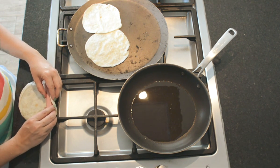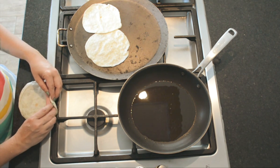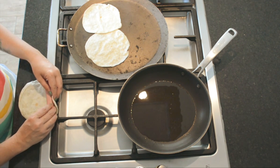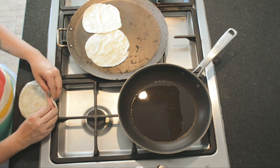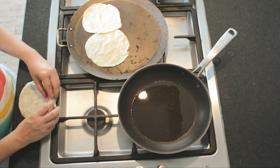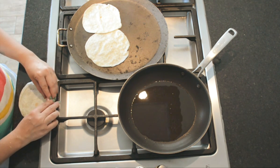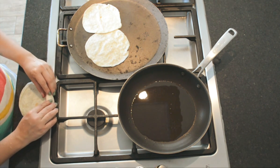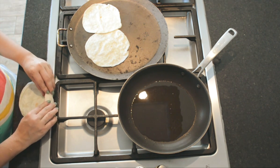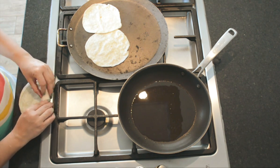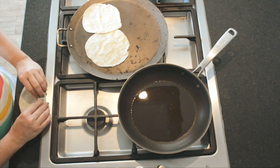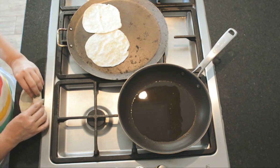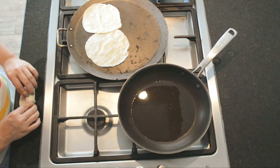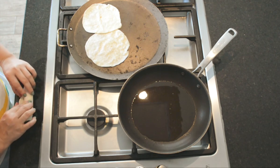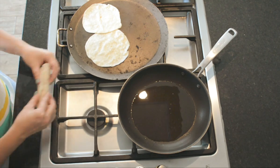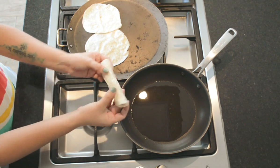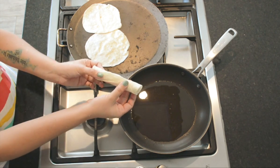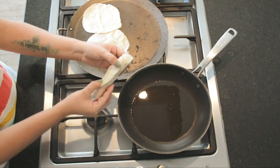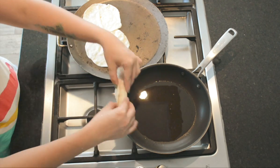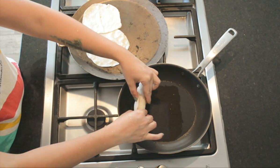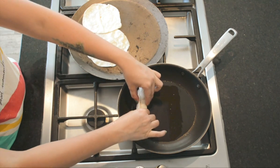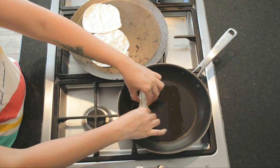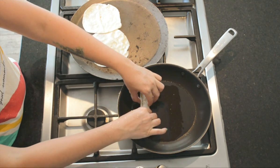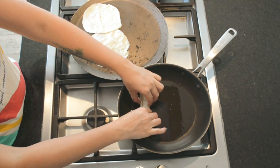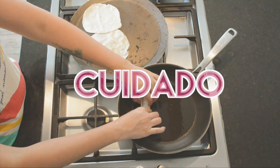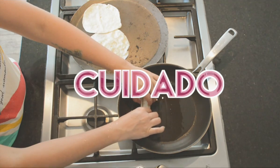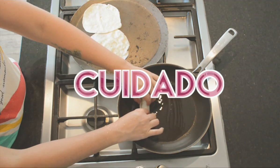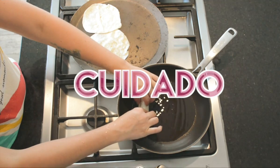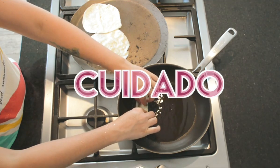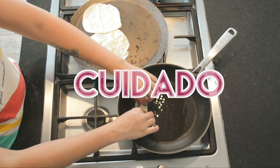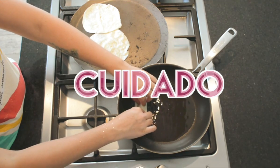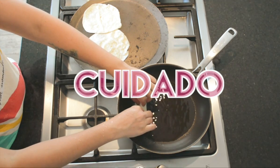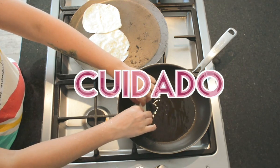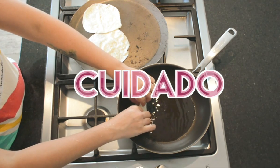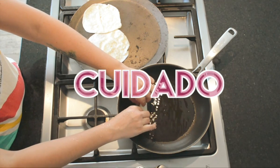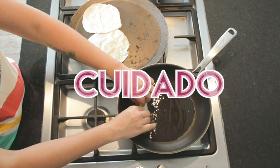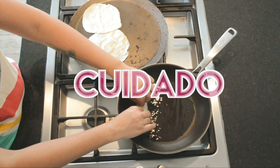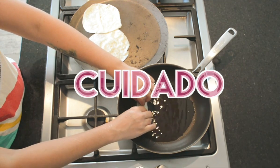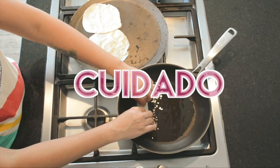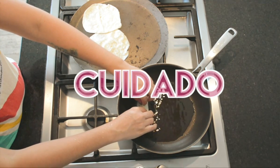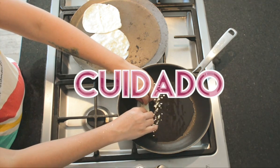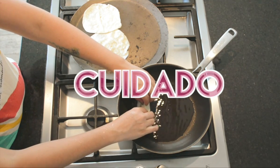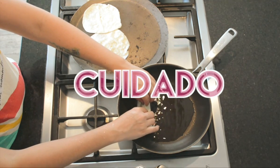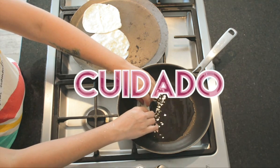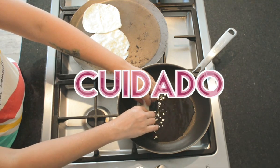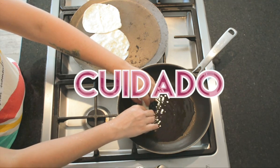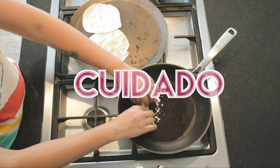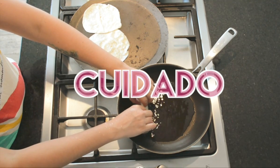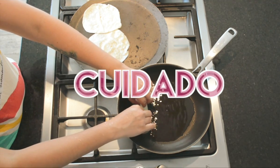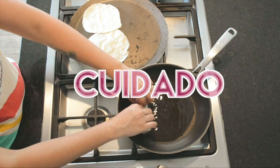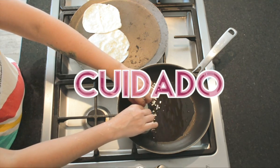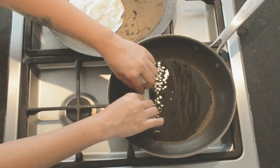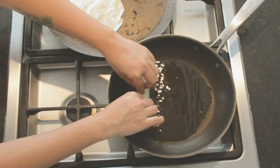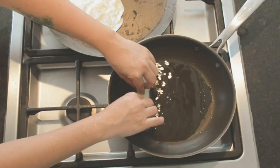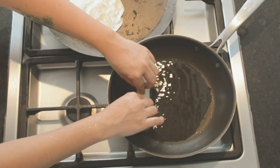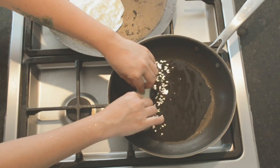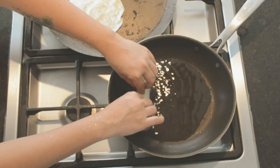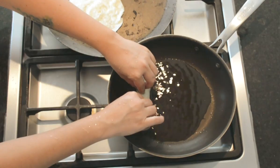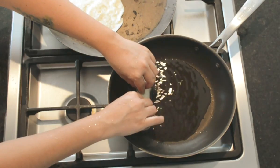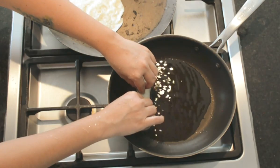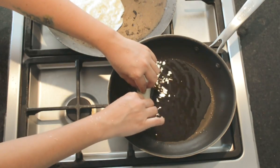hacerla taquito. Y ahora sí, con mucho cuidado, pero mucho cuidado, la vamos a poner en el